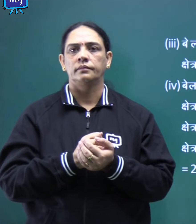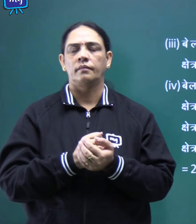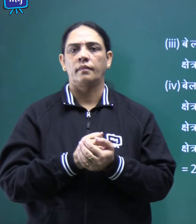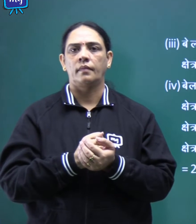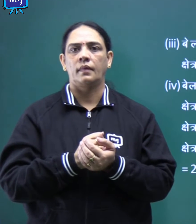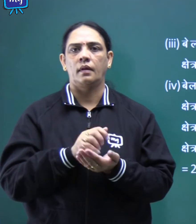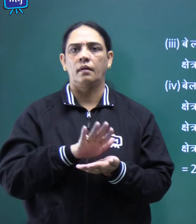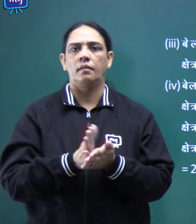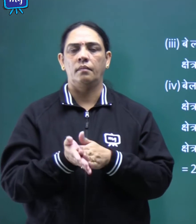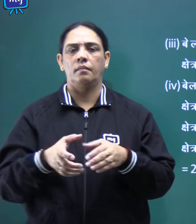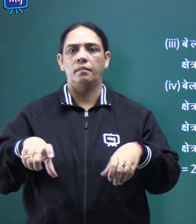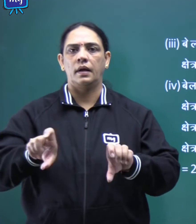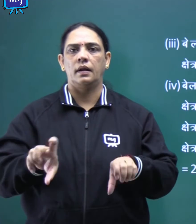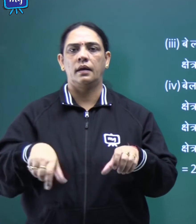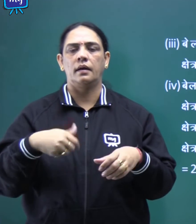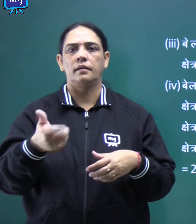बेलन के